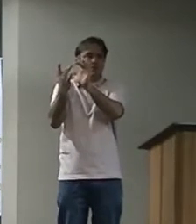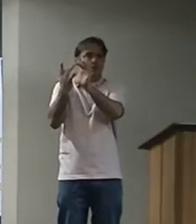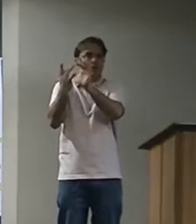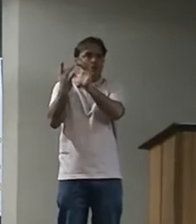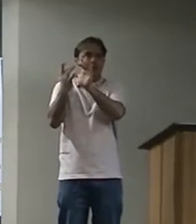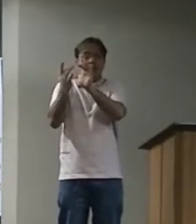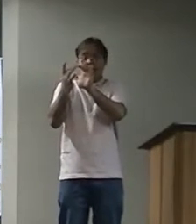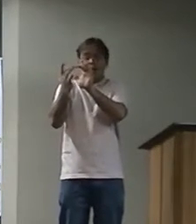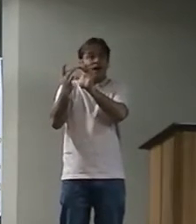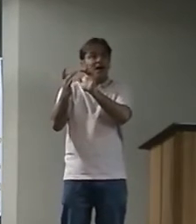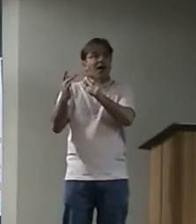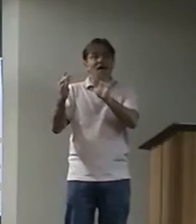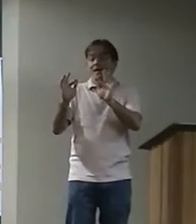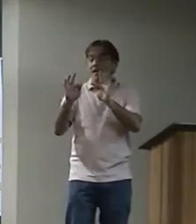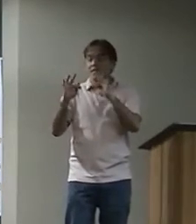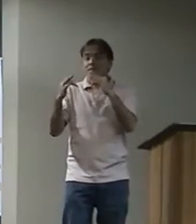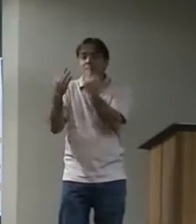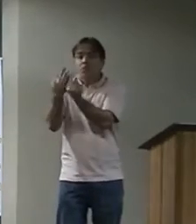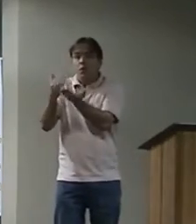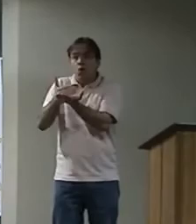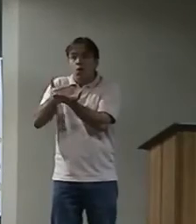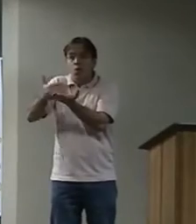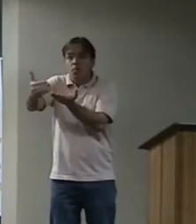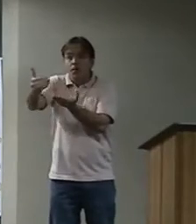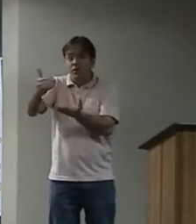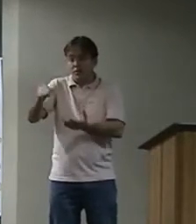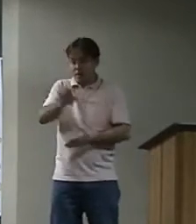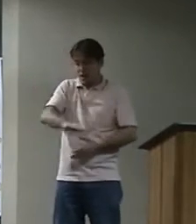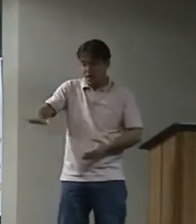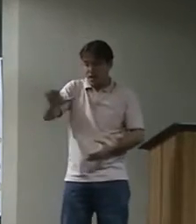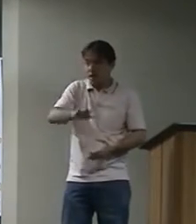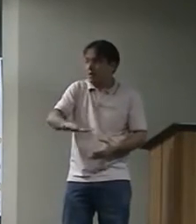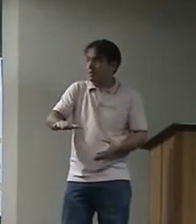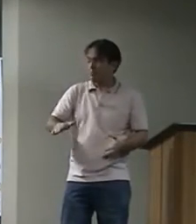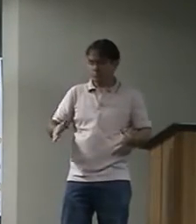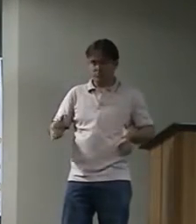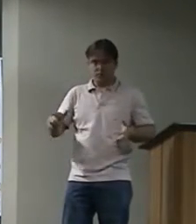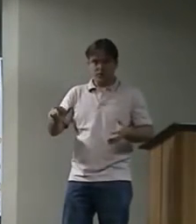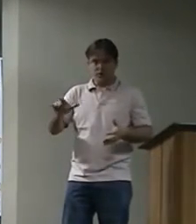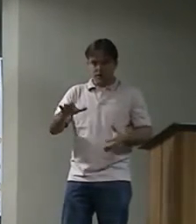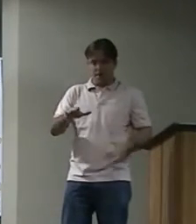formação social do ser humano. Então, a criança nasce